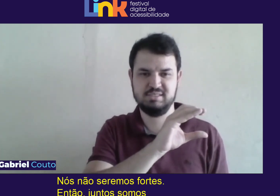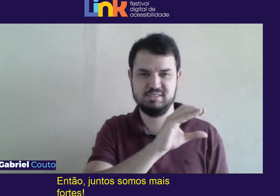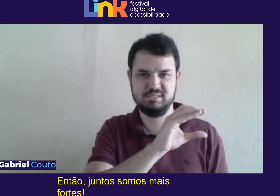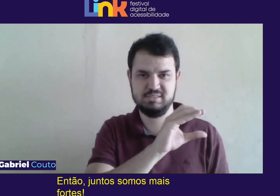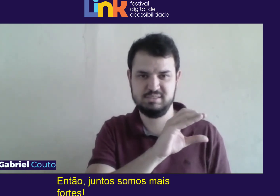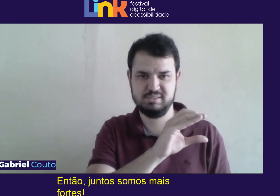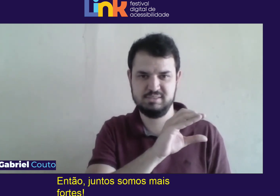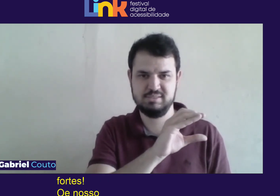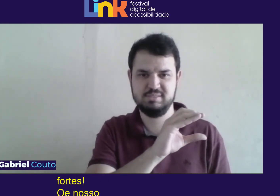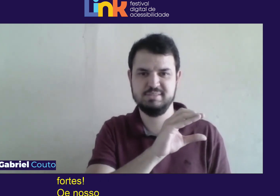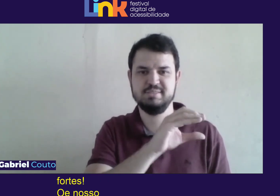é